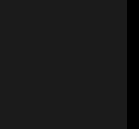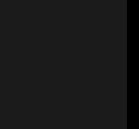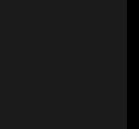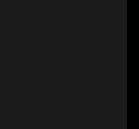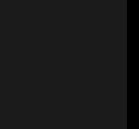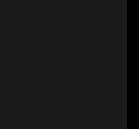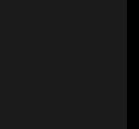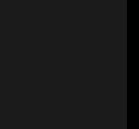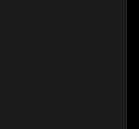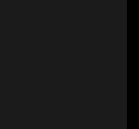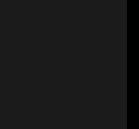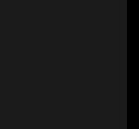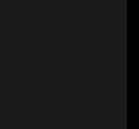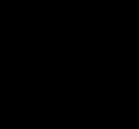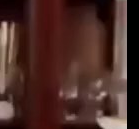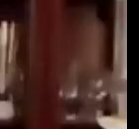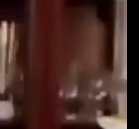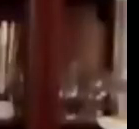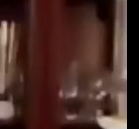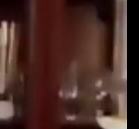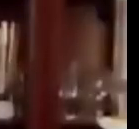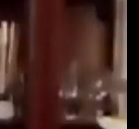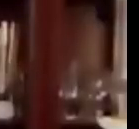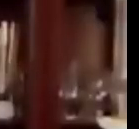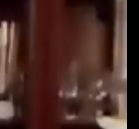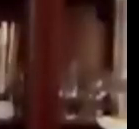Pues a mí me gusta la actividad. A mí me